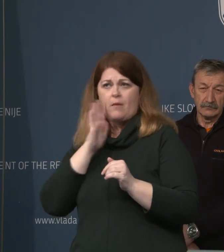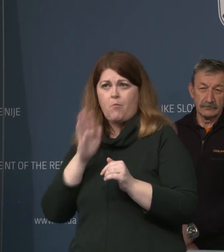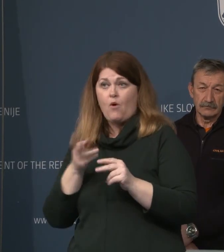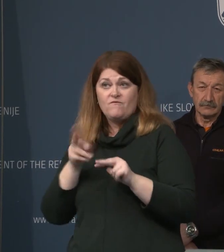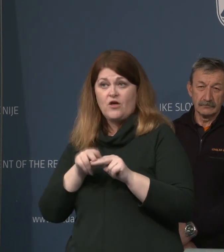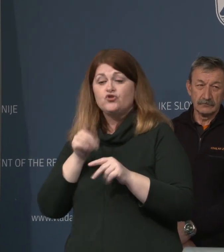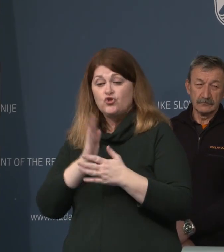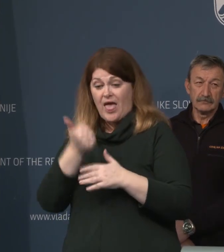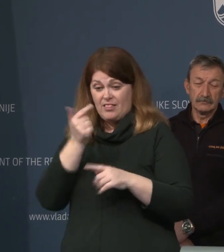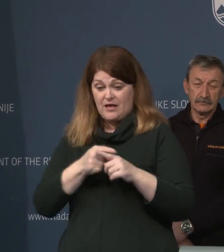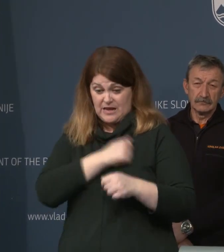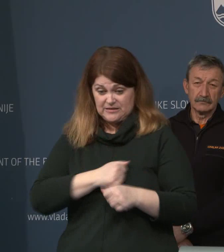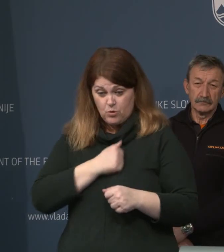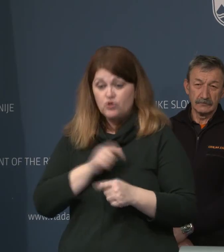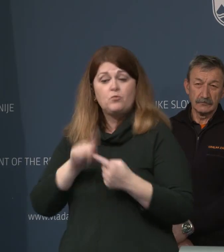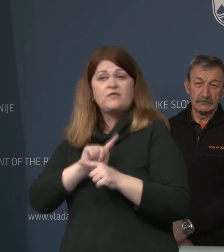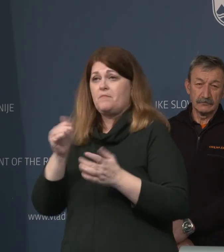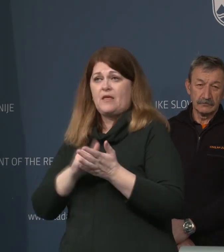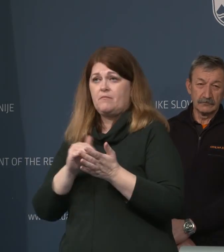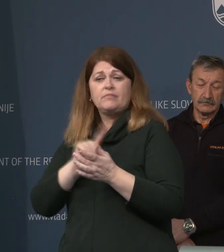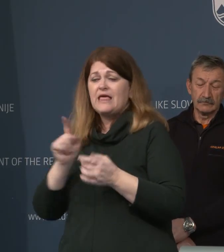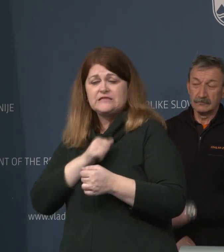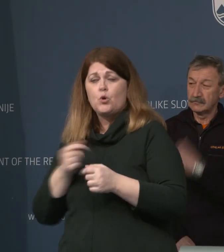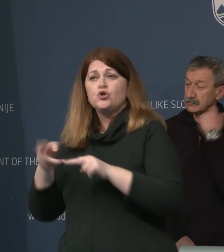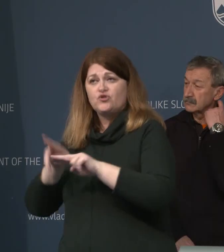da zaščitna oprema za take ljudi ne bo več potrebna.